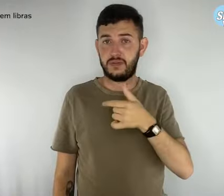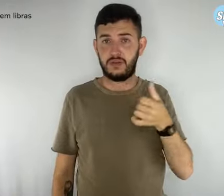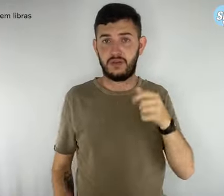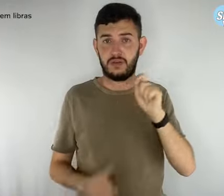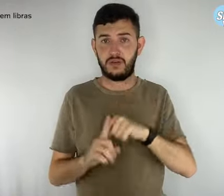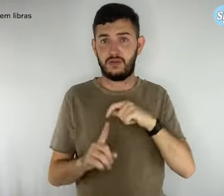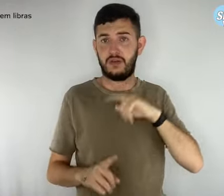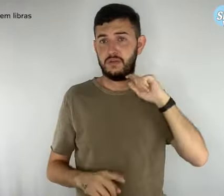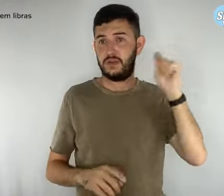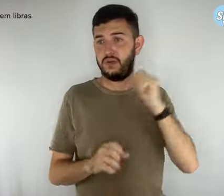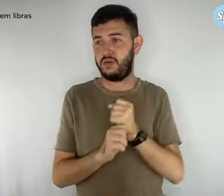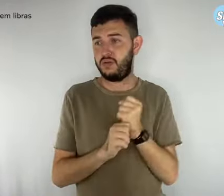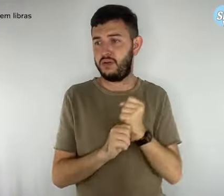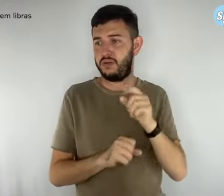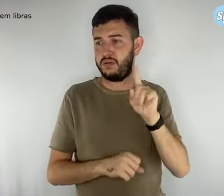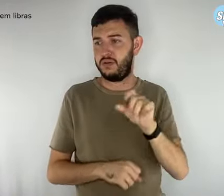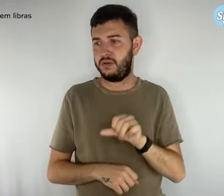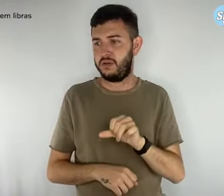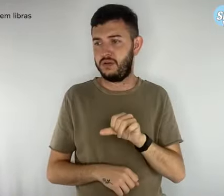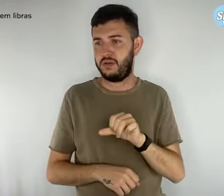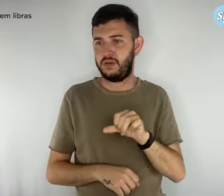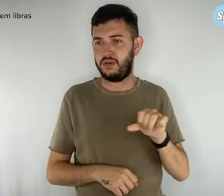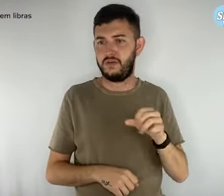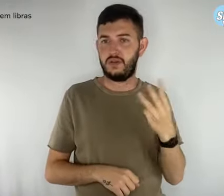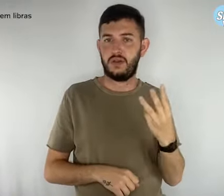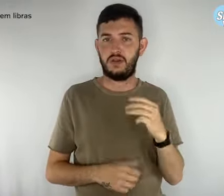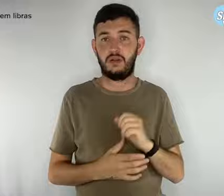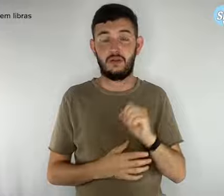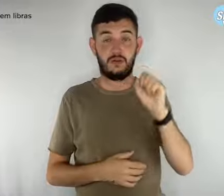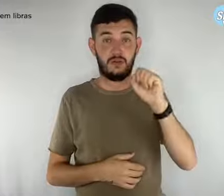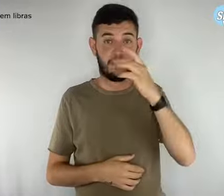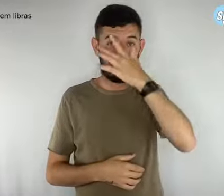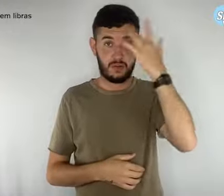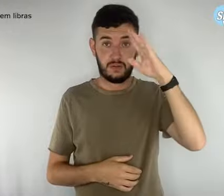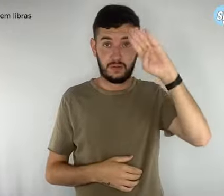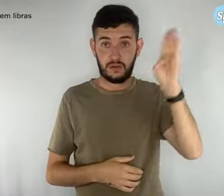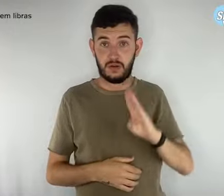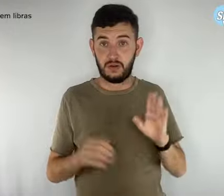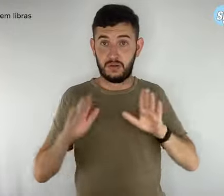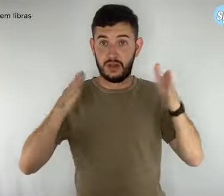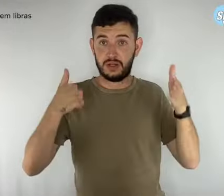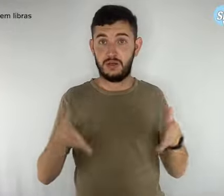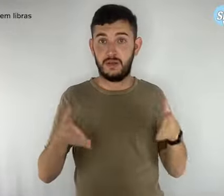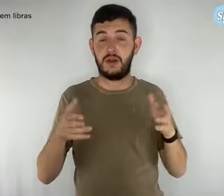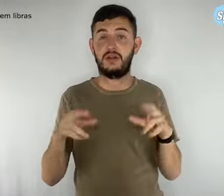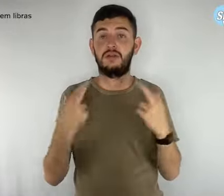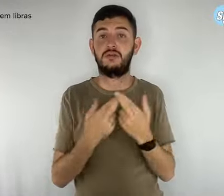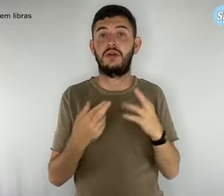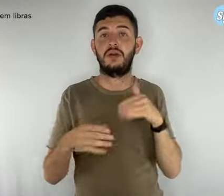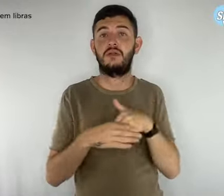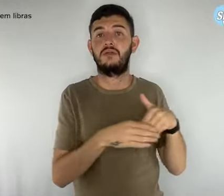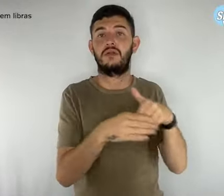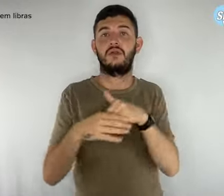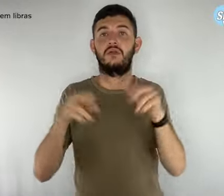1993, os brasileiros participaram de um plebiscito sobre forma e sistema de